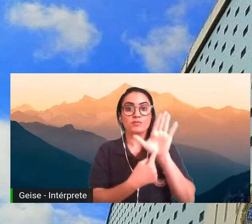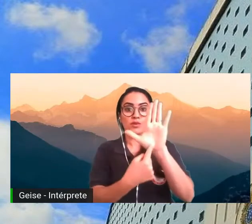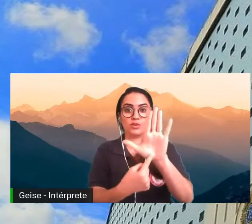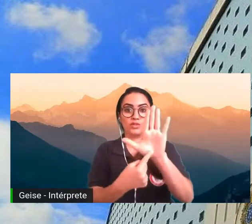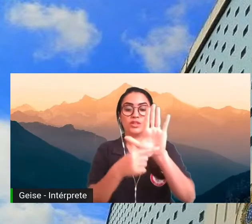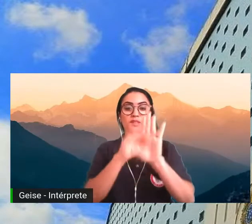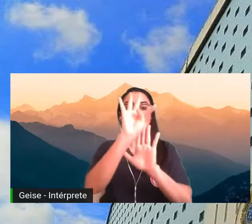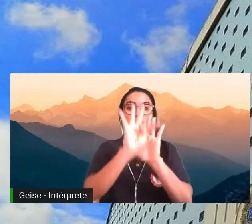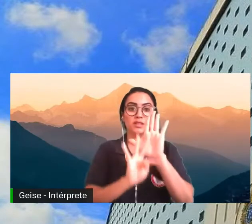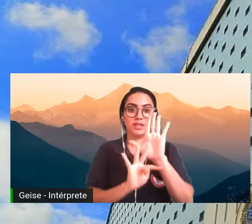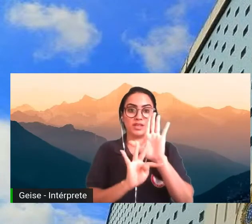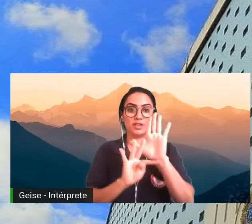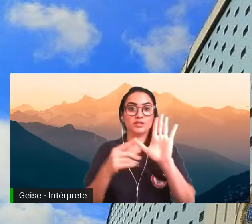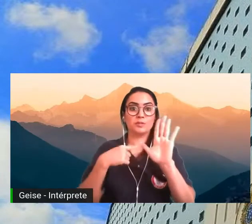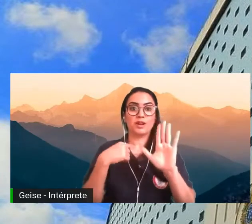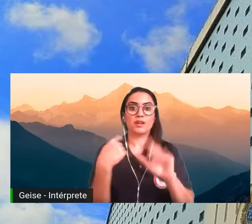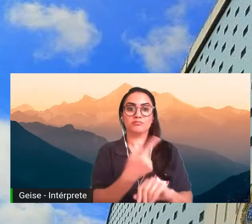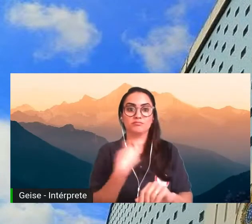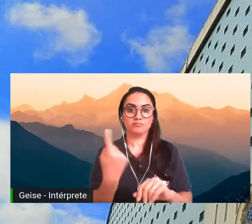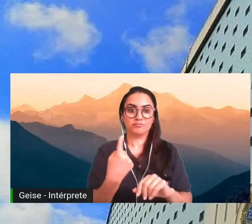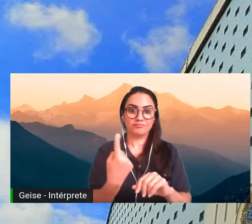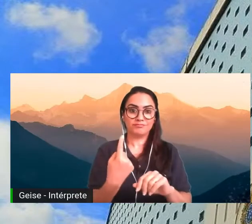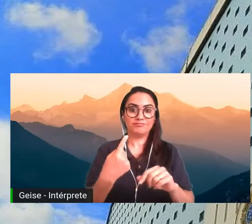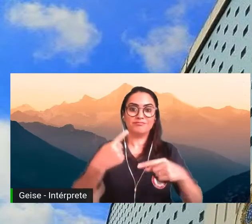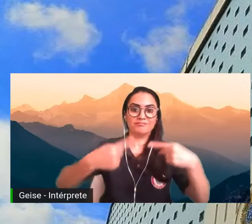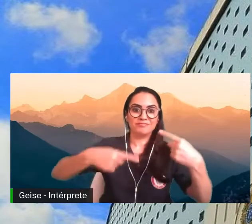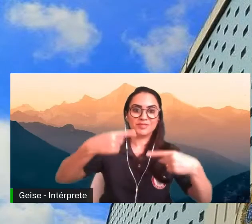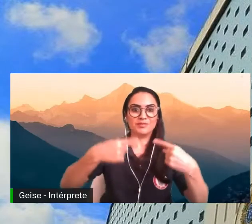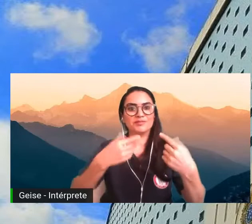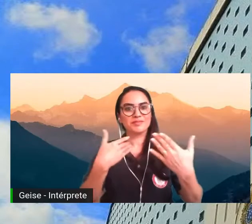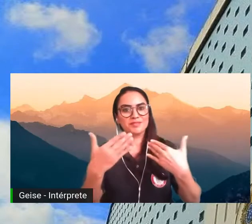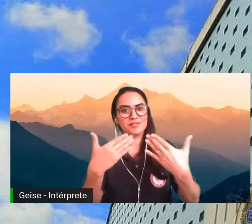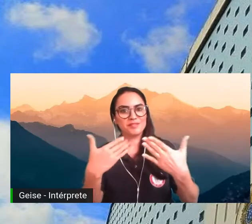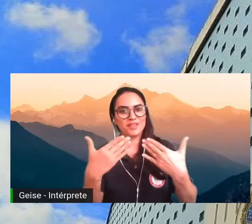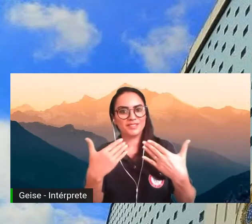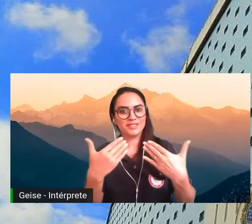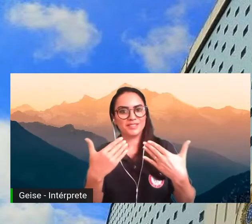possa ir discutindo com os senhores o que eu escrevi.